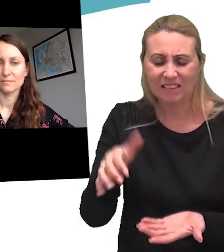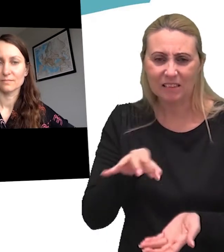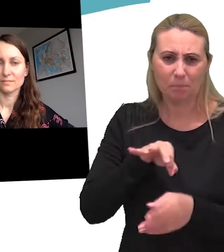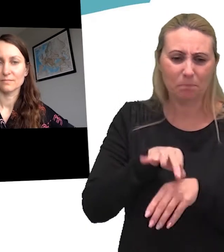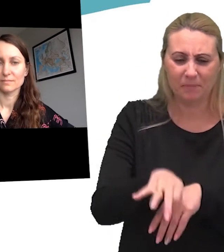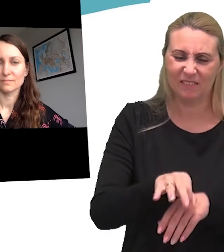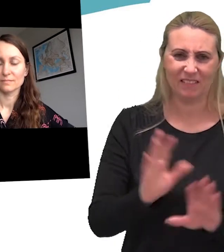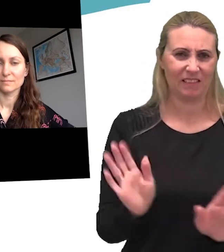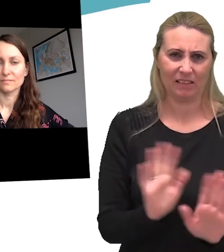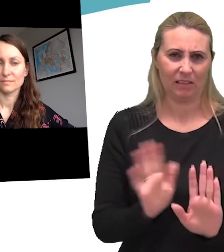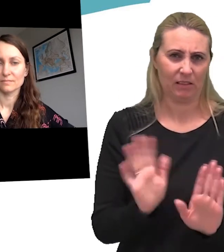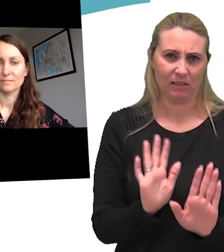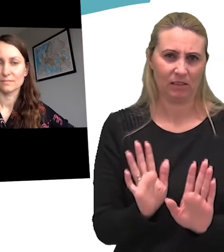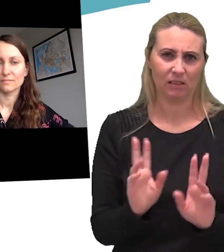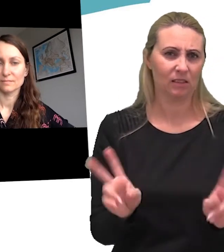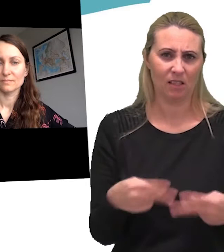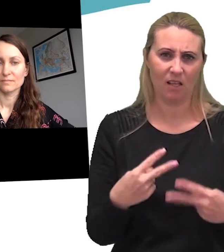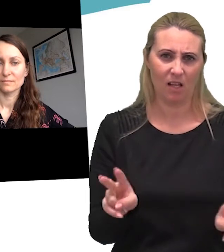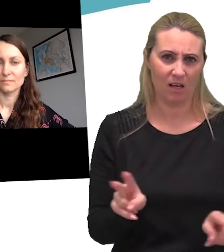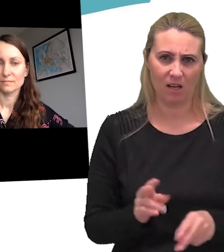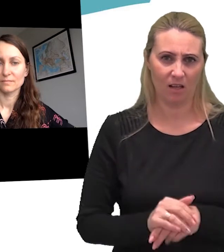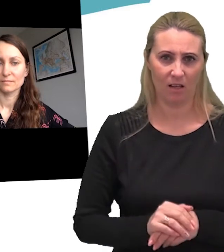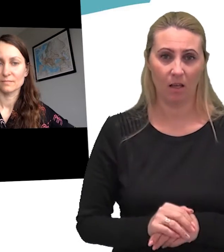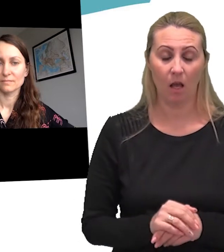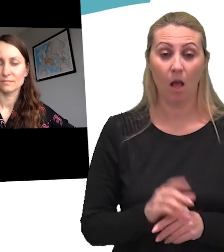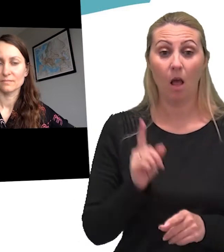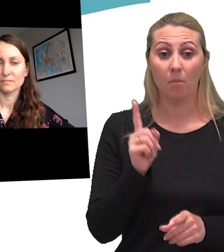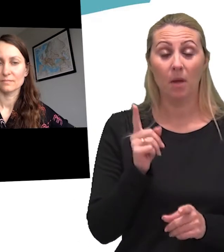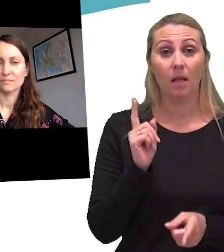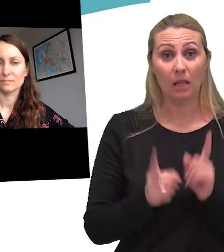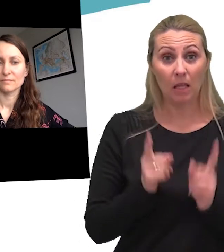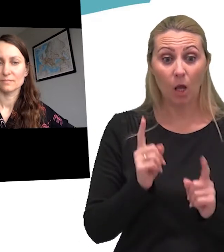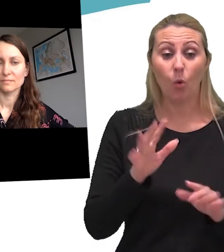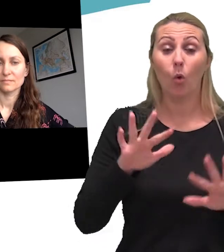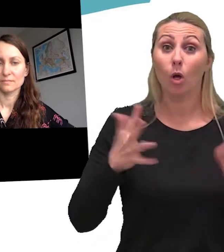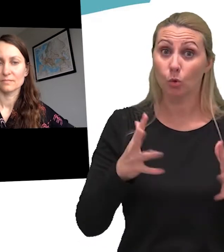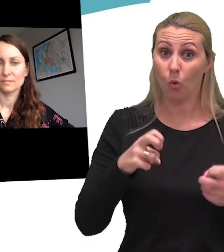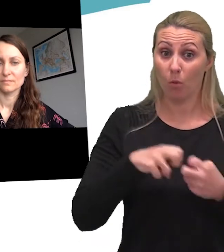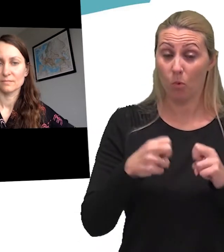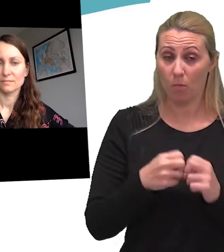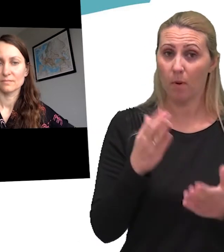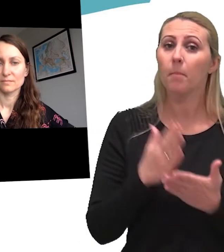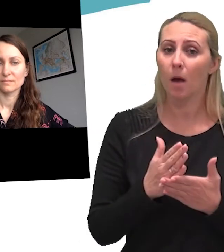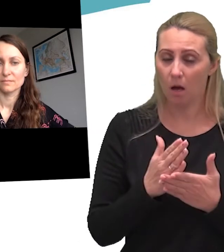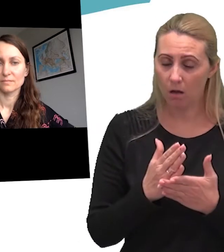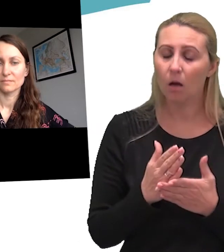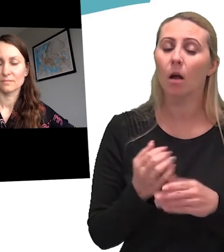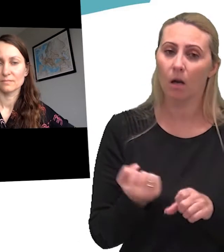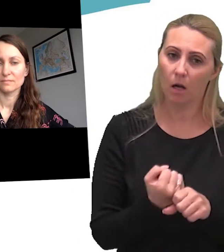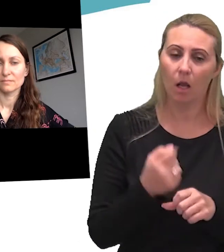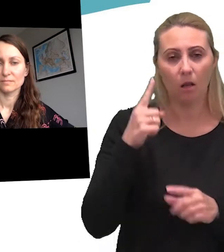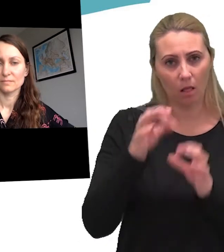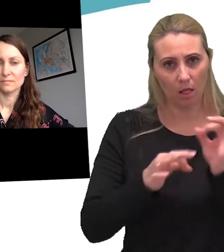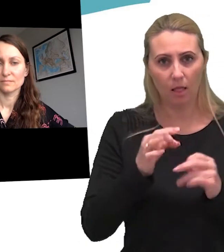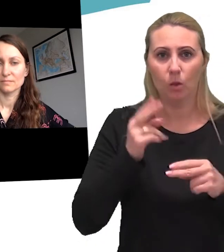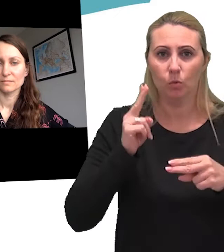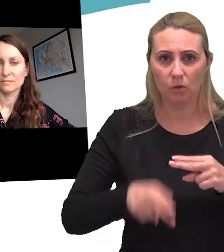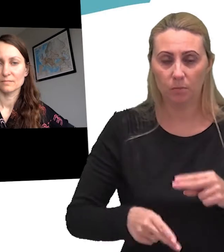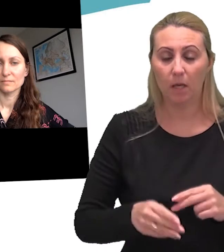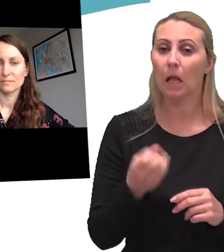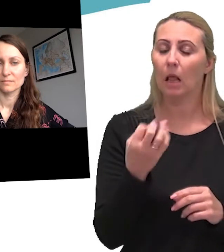neturėtų reguliuoti. Tas atsitinka jau tada, kada jau reikia spręsti problemą. Ir ko nereikėtų